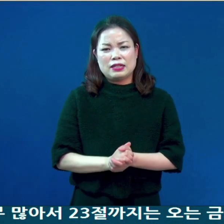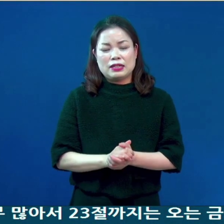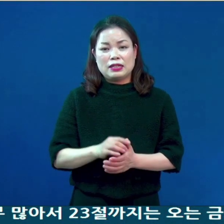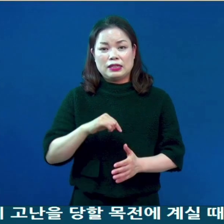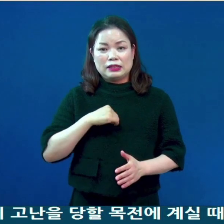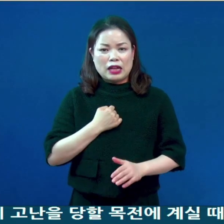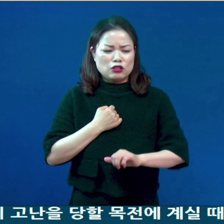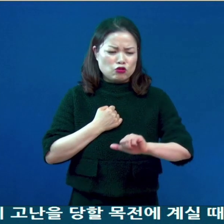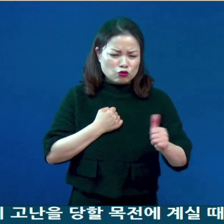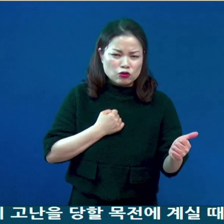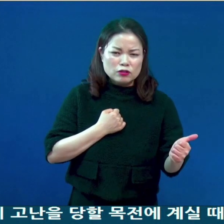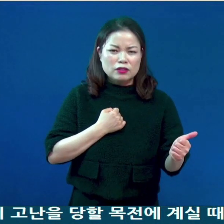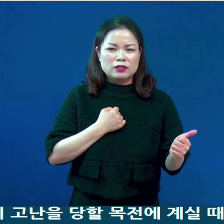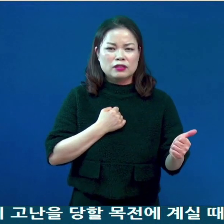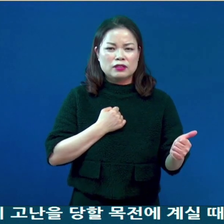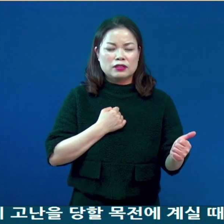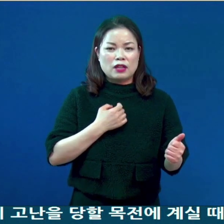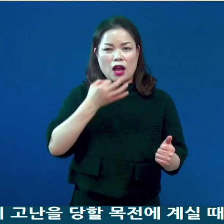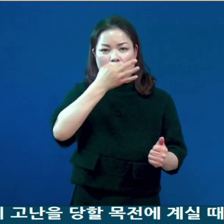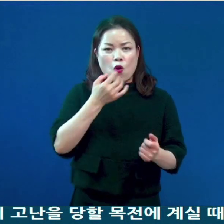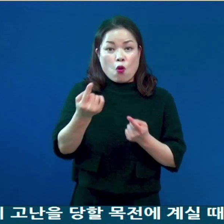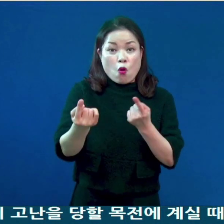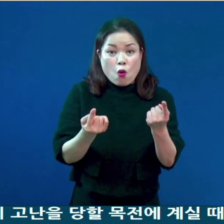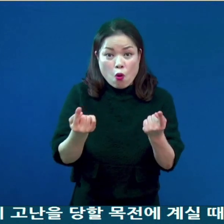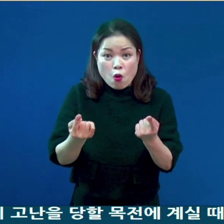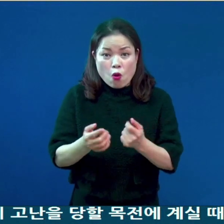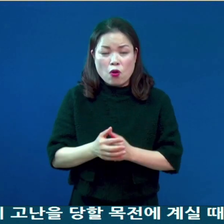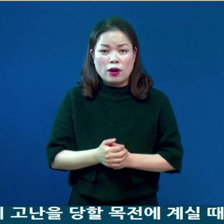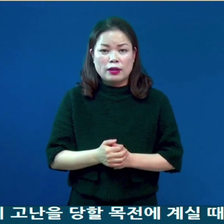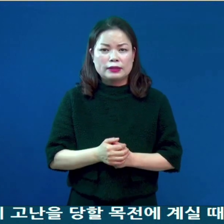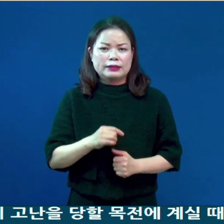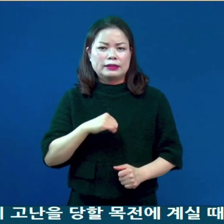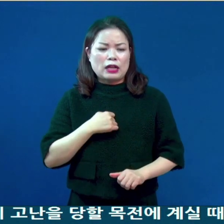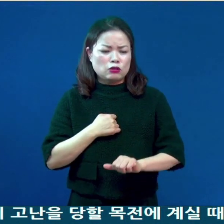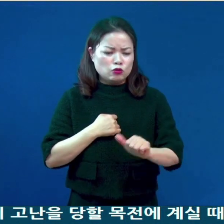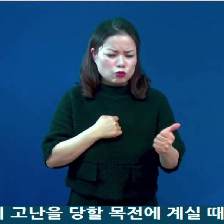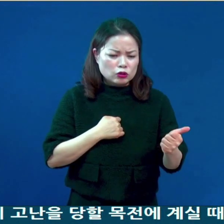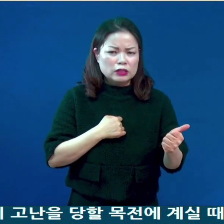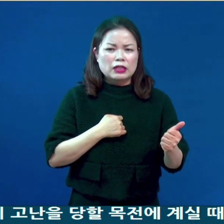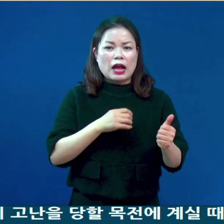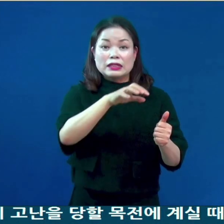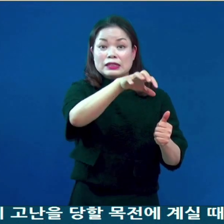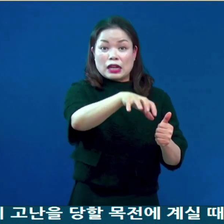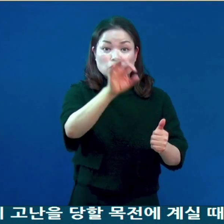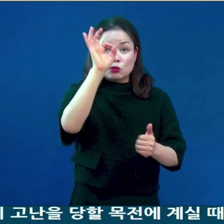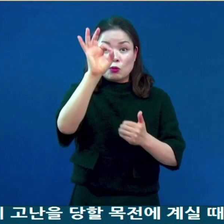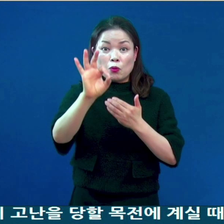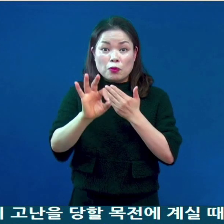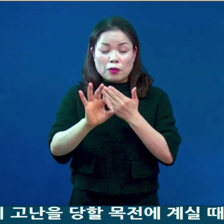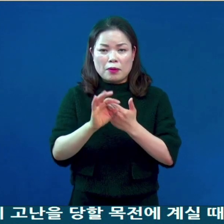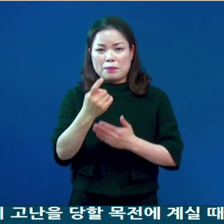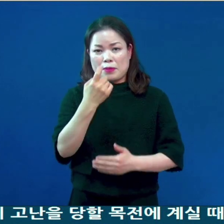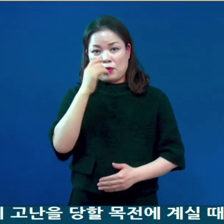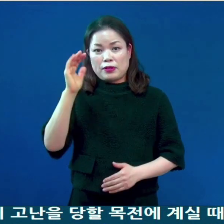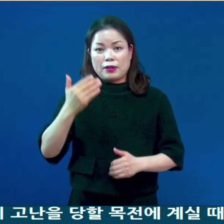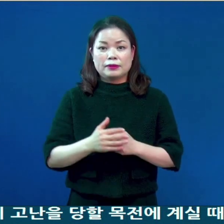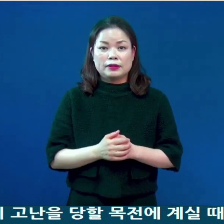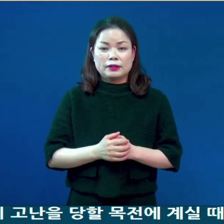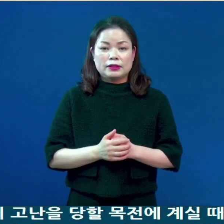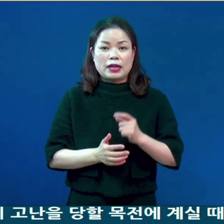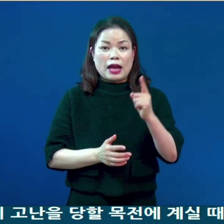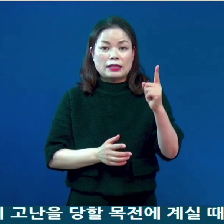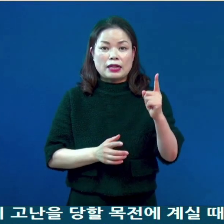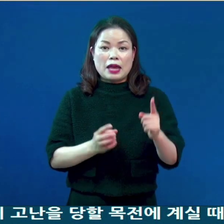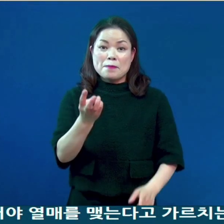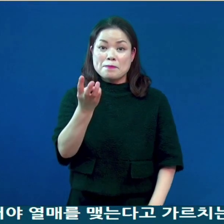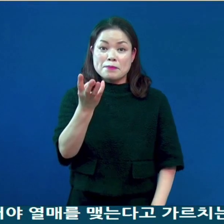자기 죽이기가 정욕 제어라 그랬는데, 이 자기 죽이기를 하는 장소를 본문을 통해서 좀 배워야 됩니다. 한 알의